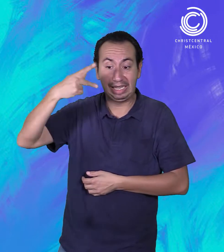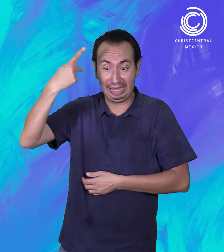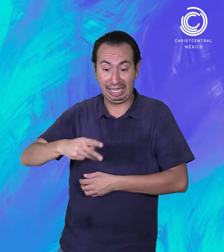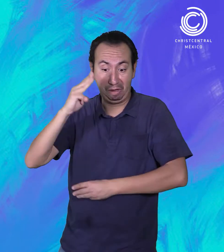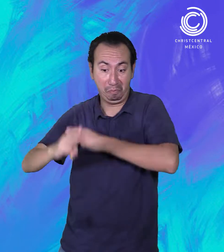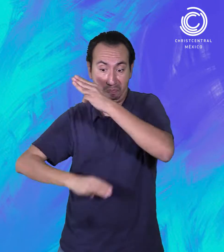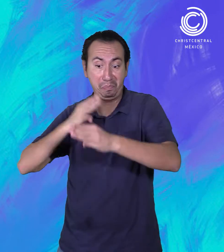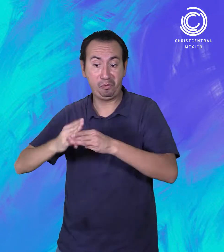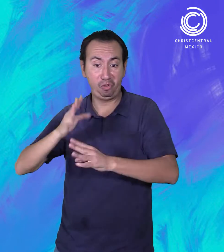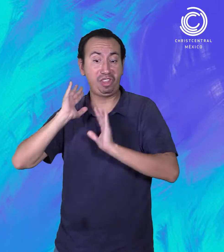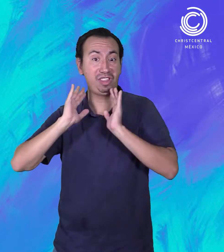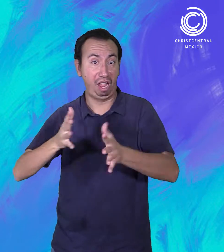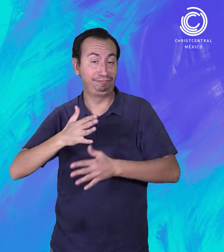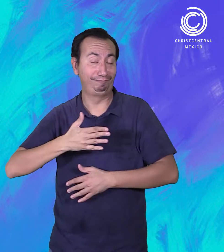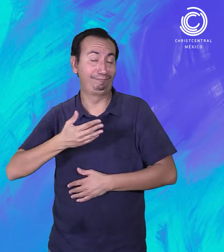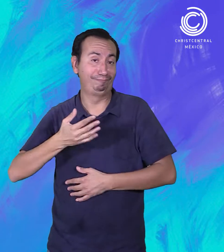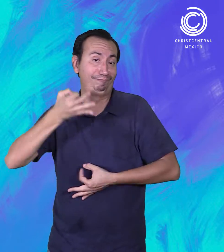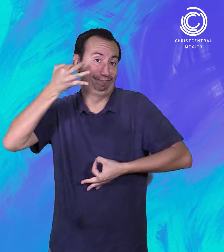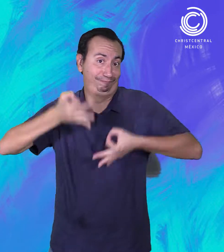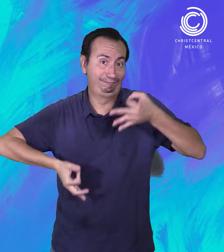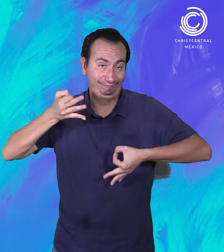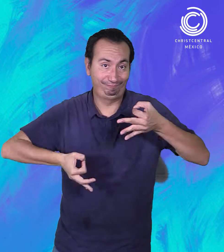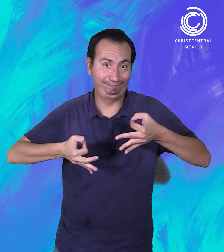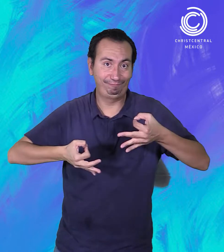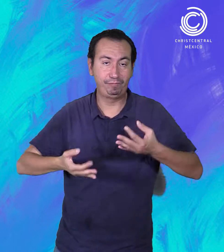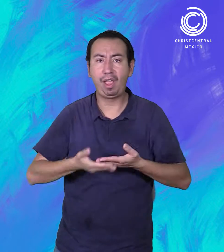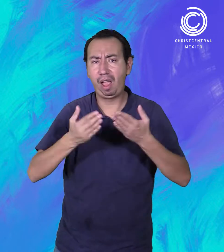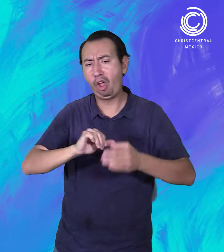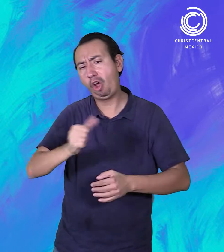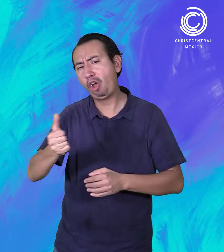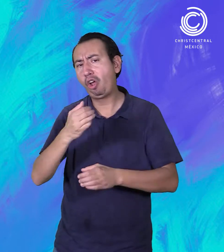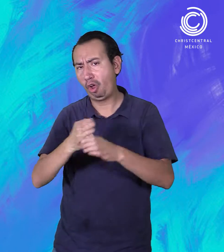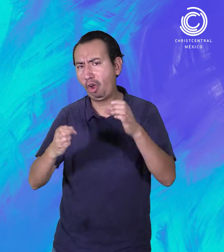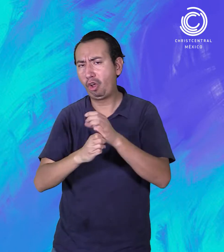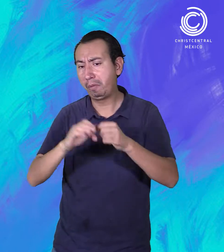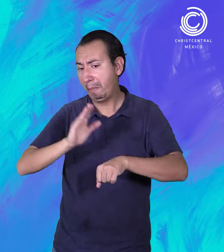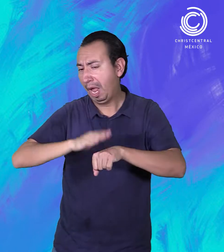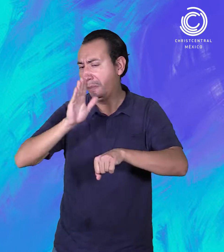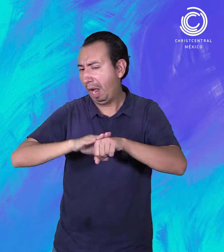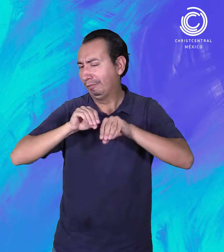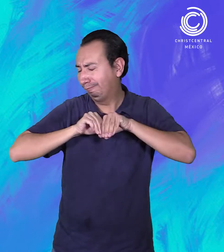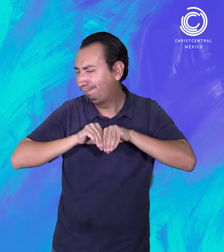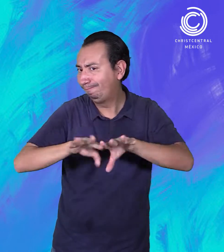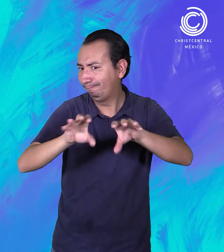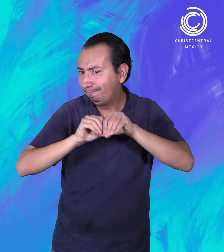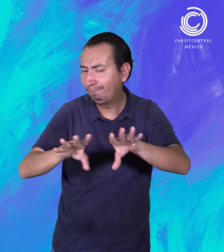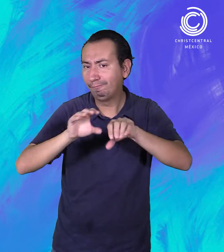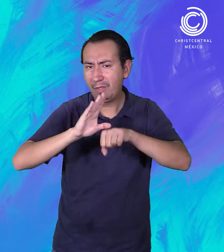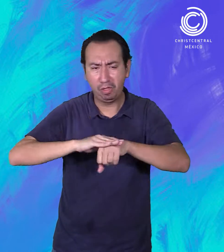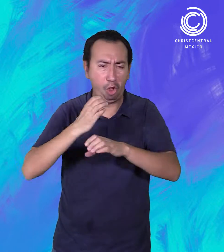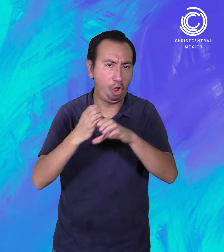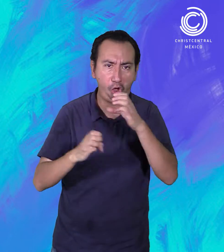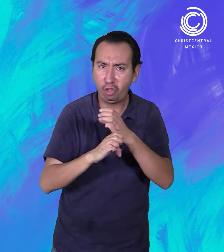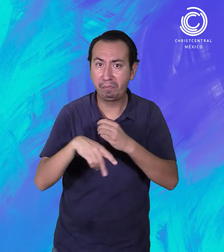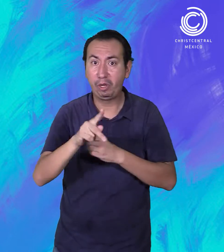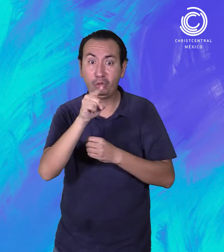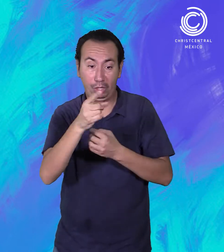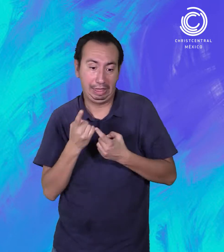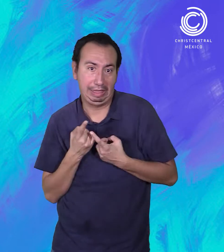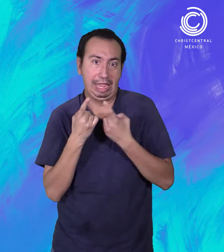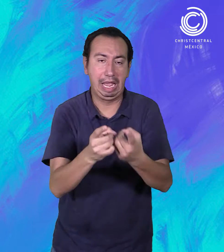ya juzgado. Y luego dice aquí, aún tengo muchas cosas que decirles, pero ahora no las podrán ustedes